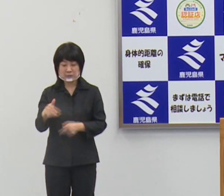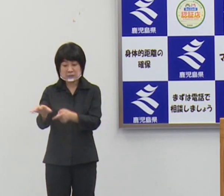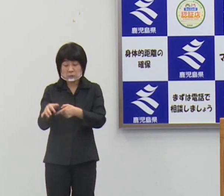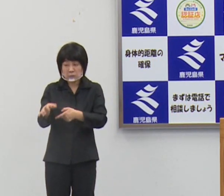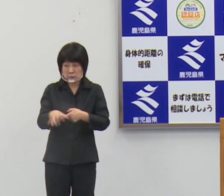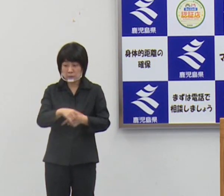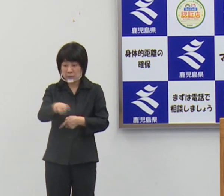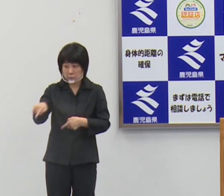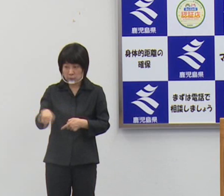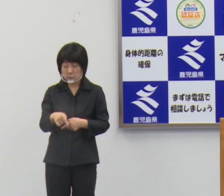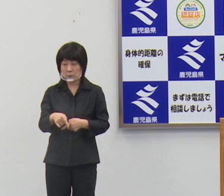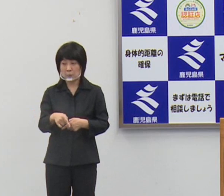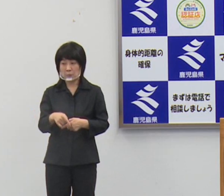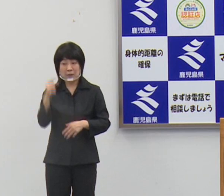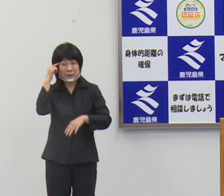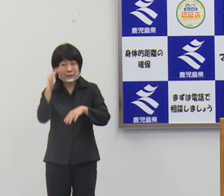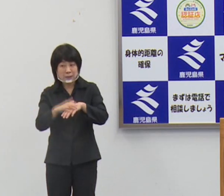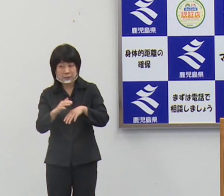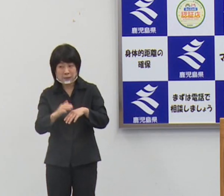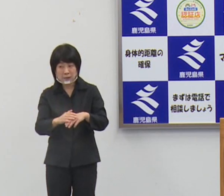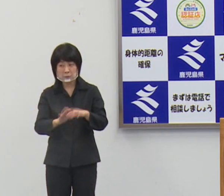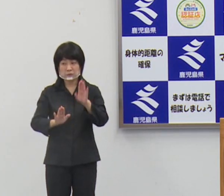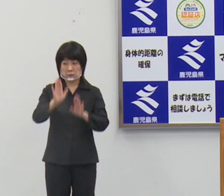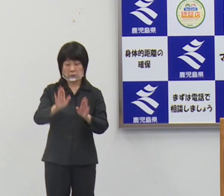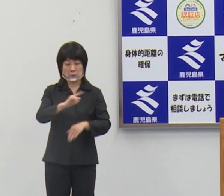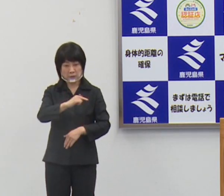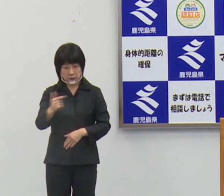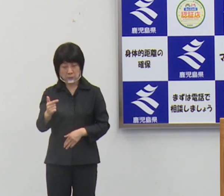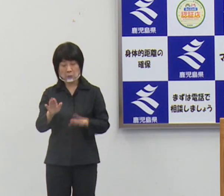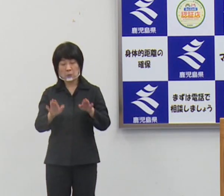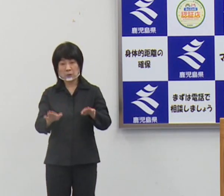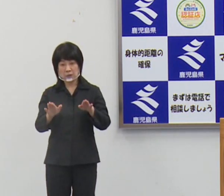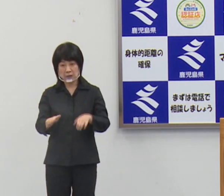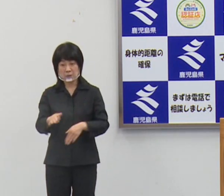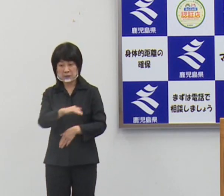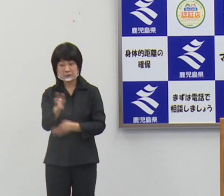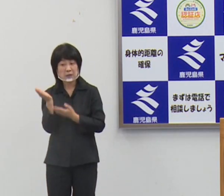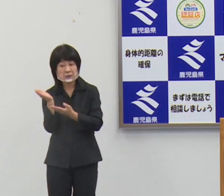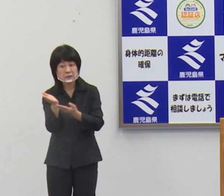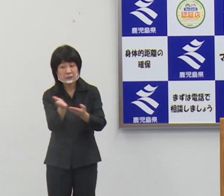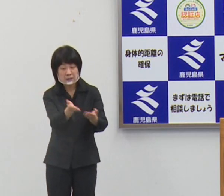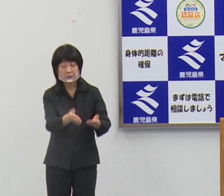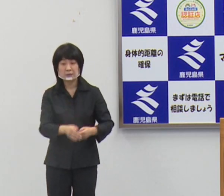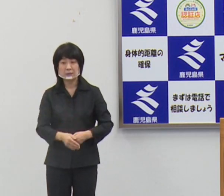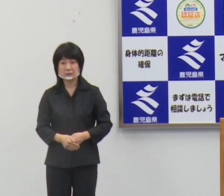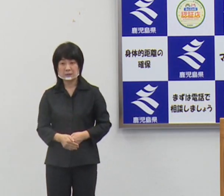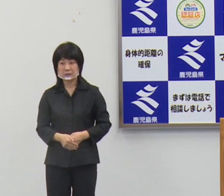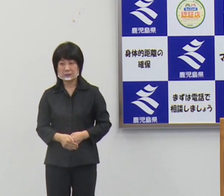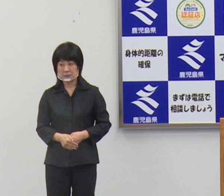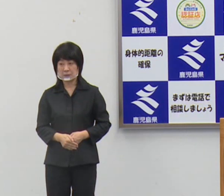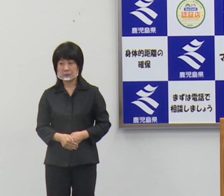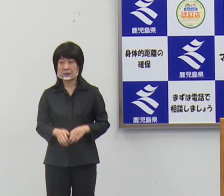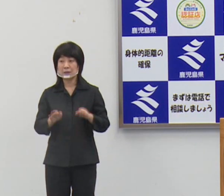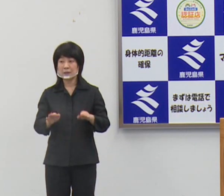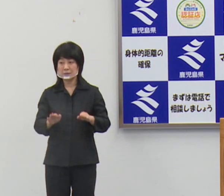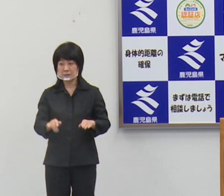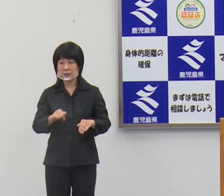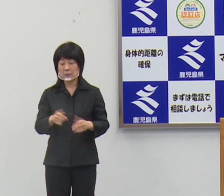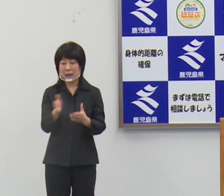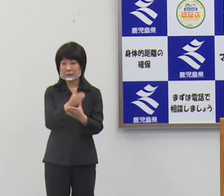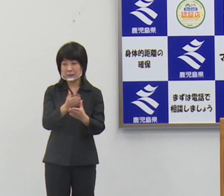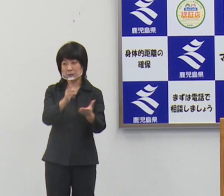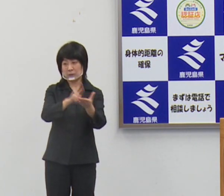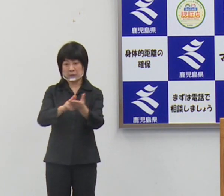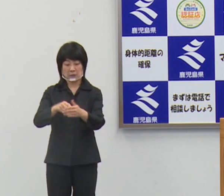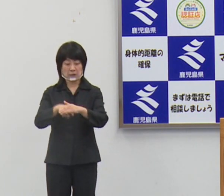の、まあ、見方、考え方、状況、そういったことも今回お聞きをした上で、まあ、こういう形で判断をしましたので、